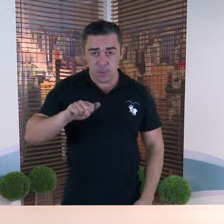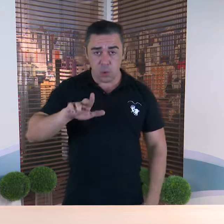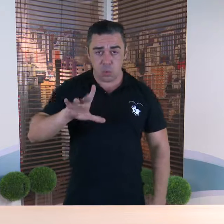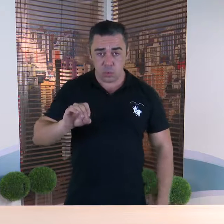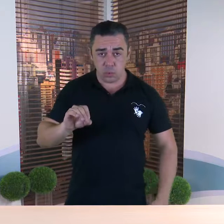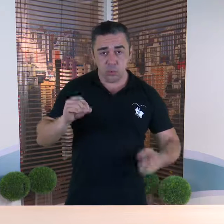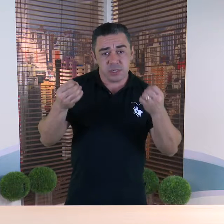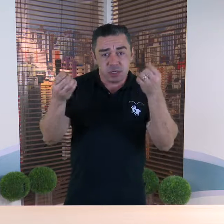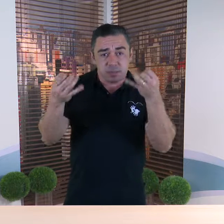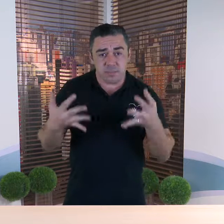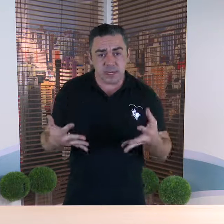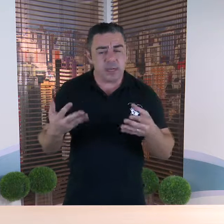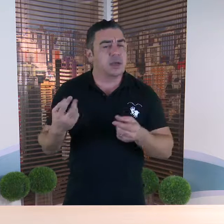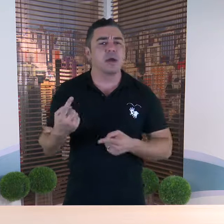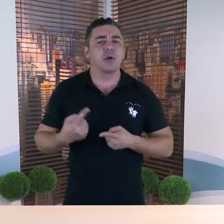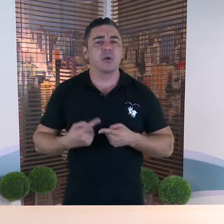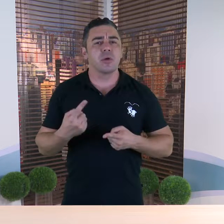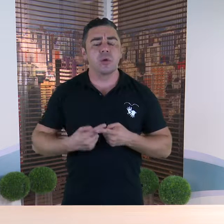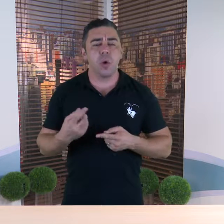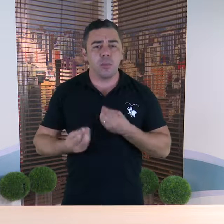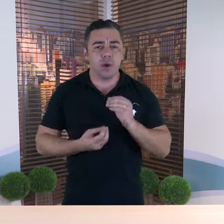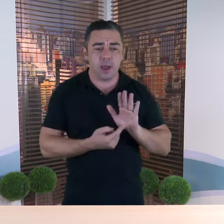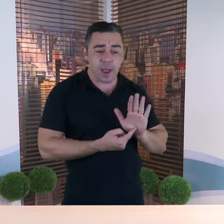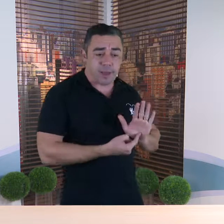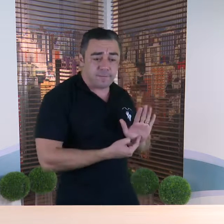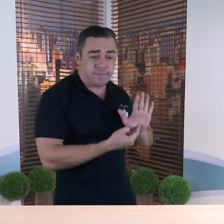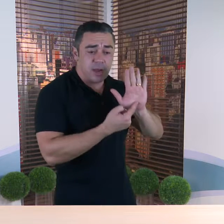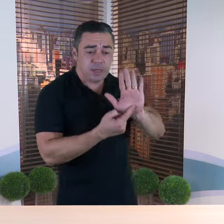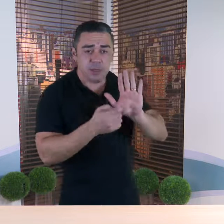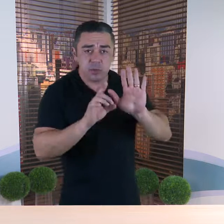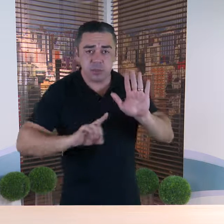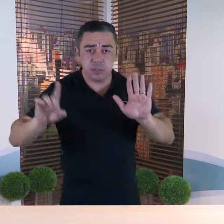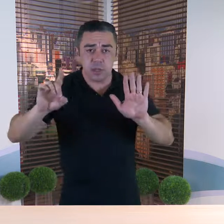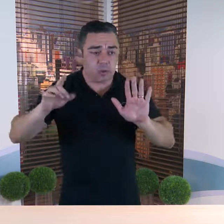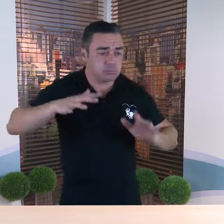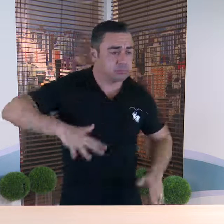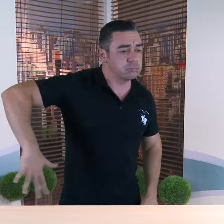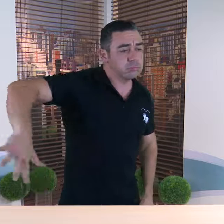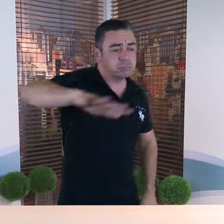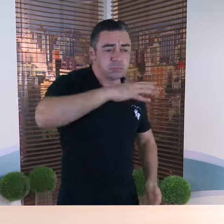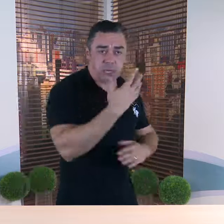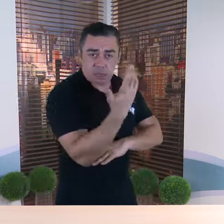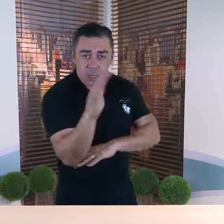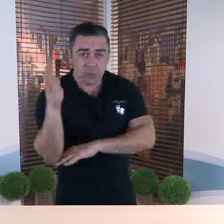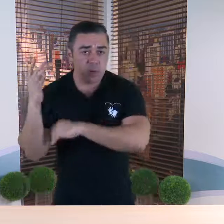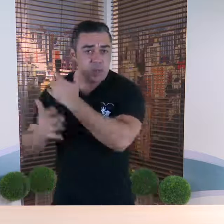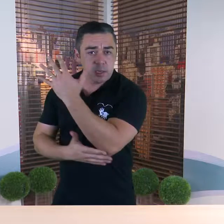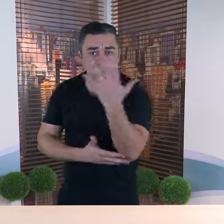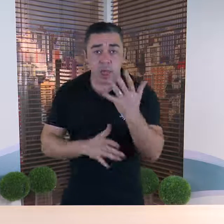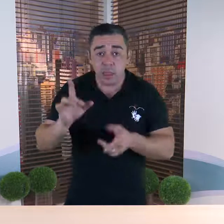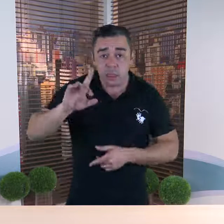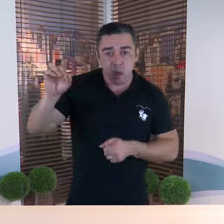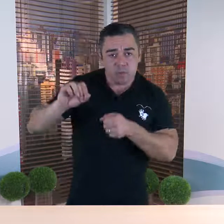relevante, explica a razão da autorrevelação divina na natureza. Deus fez assim para